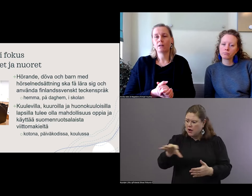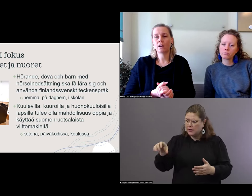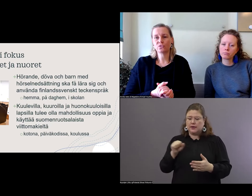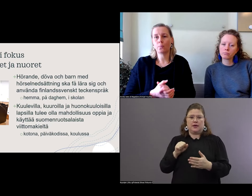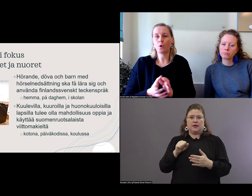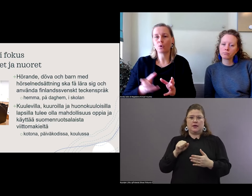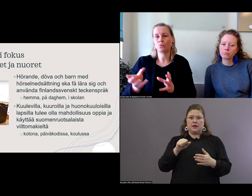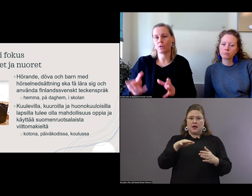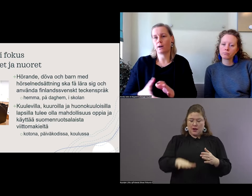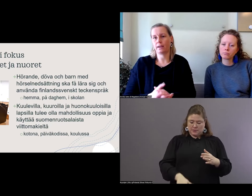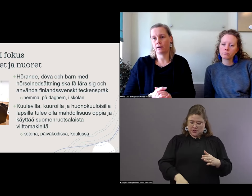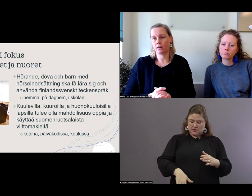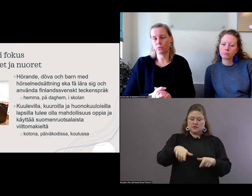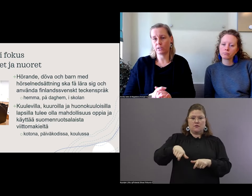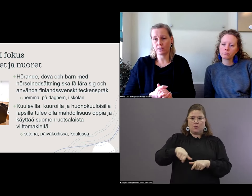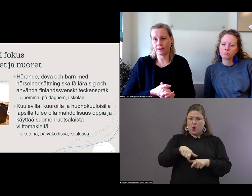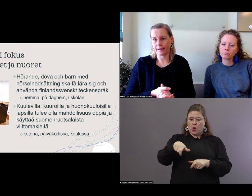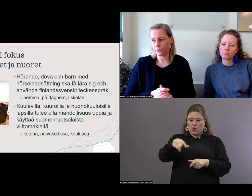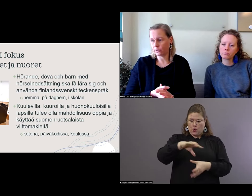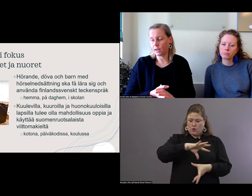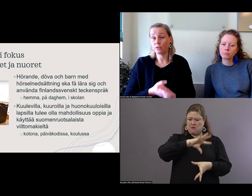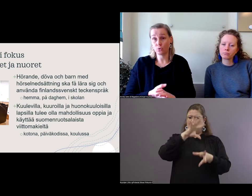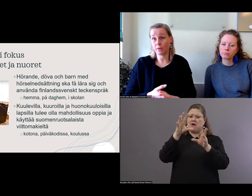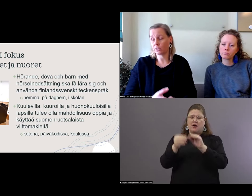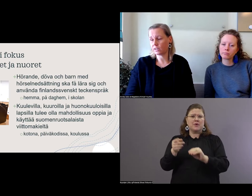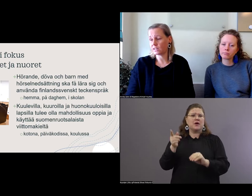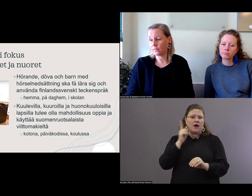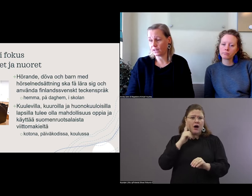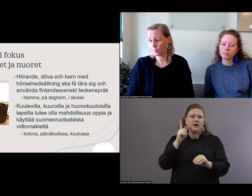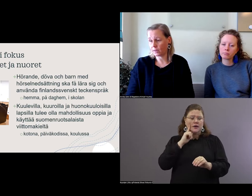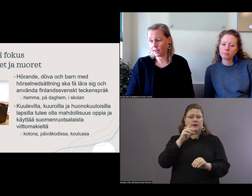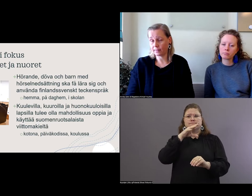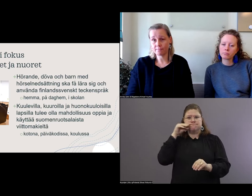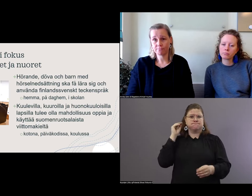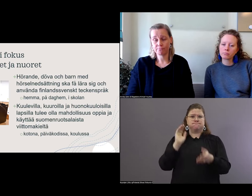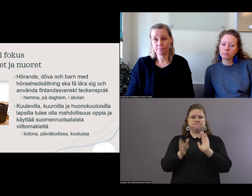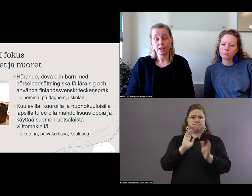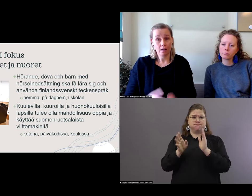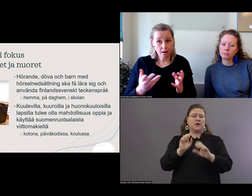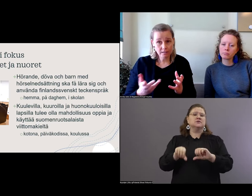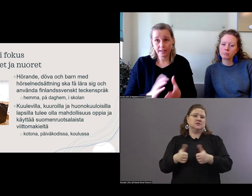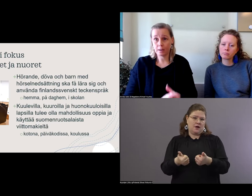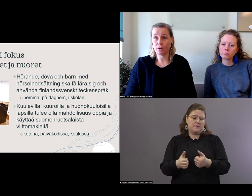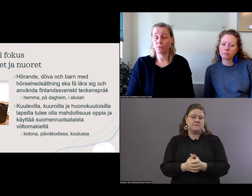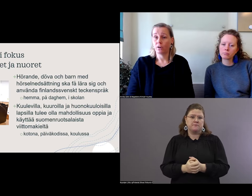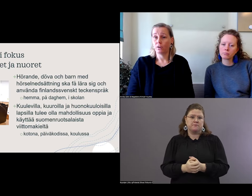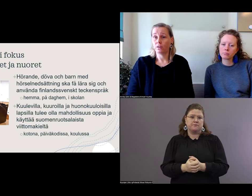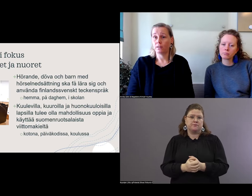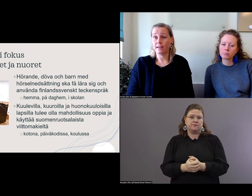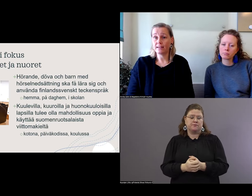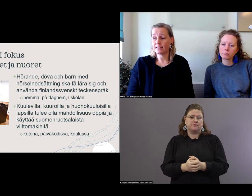oman kasvupolkunsa aikana tulisi saada käyttää suomenruotsalaista viittomakieltä. Haasteenamme